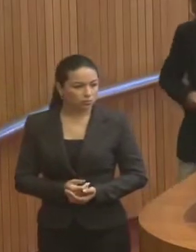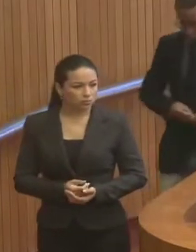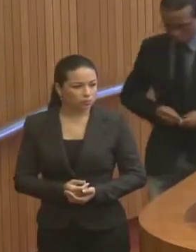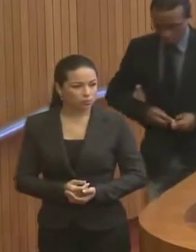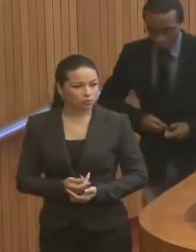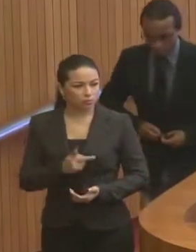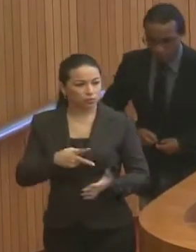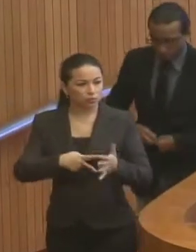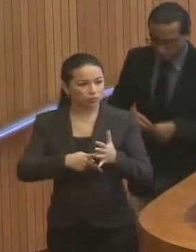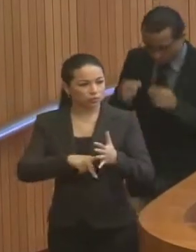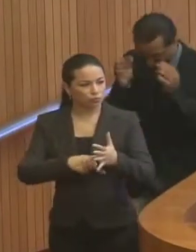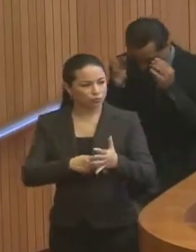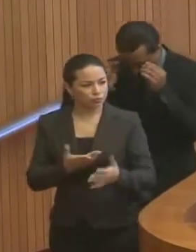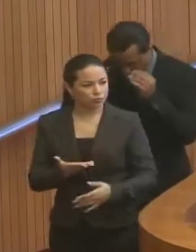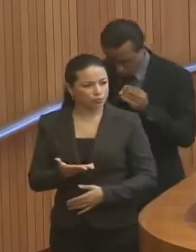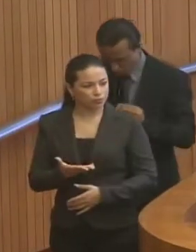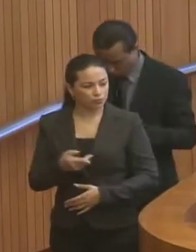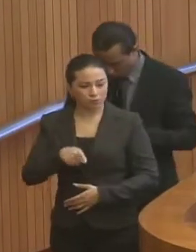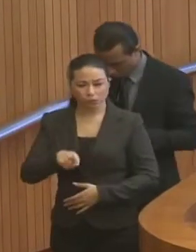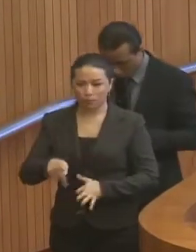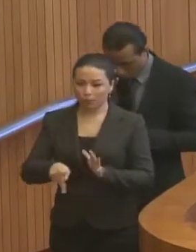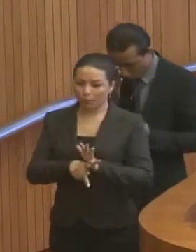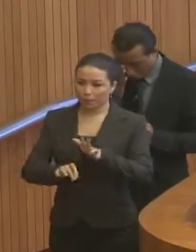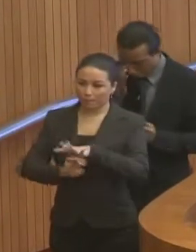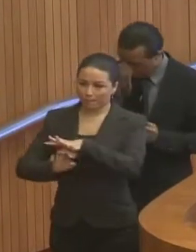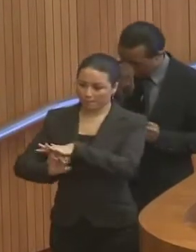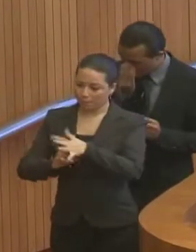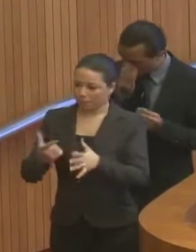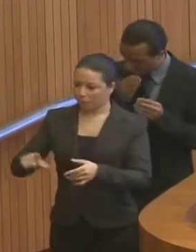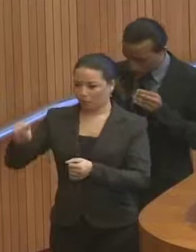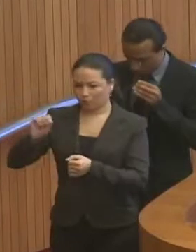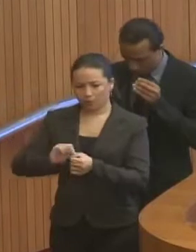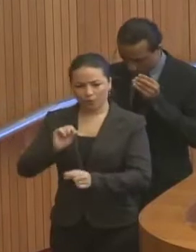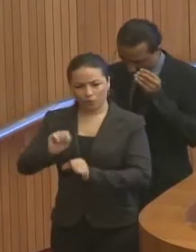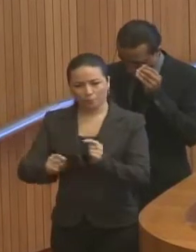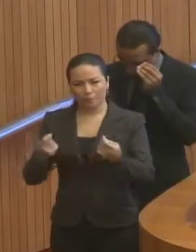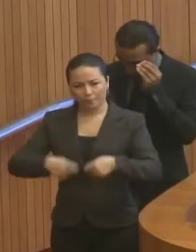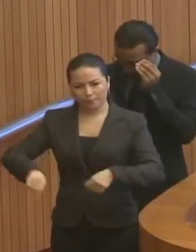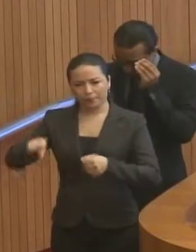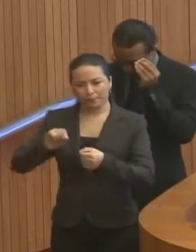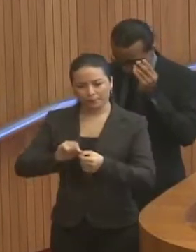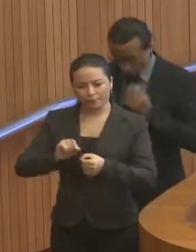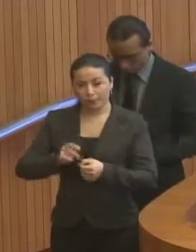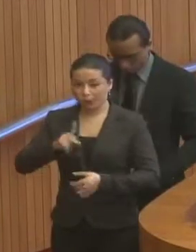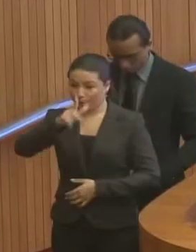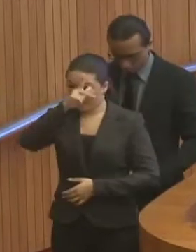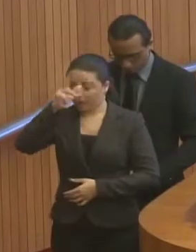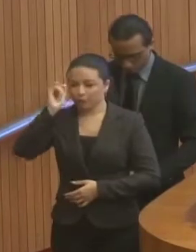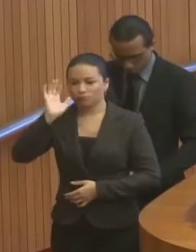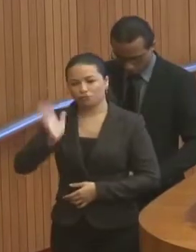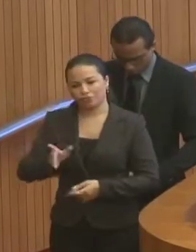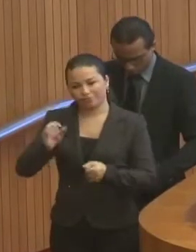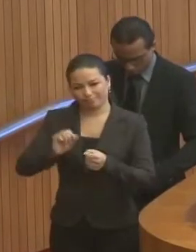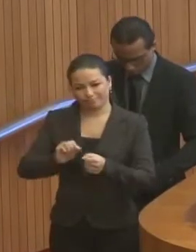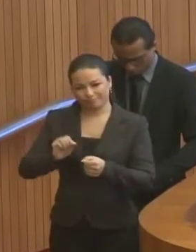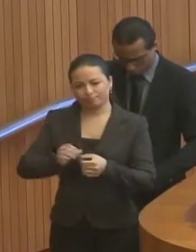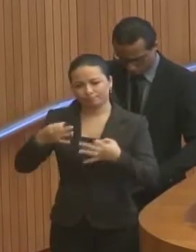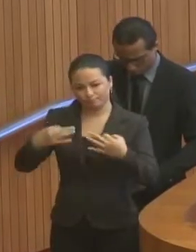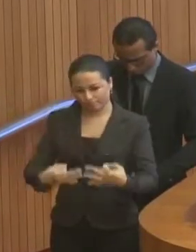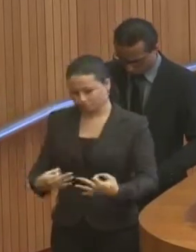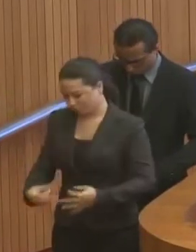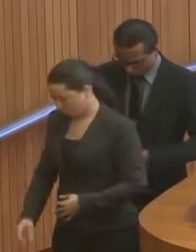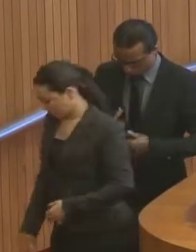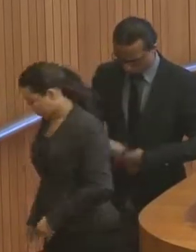o sindicato patronal não o fez, que deveria fazer, a Prefeitura o fez,